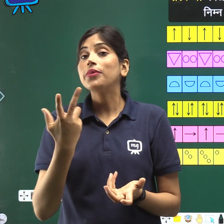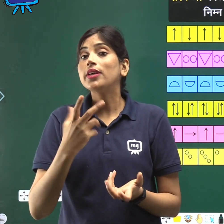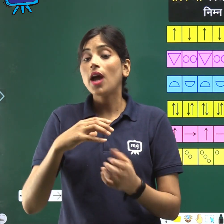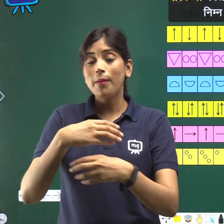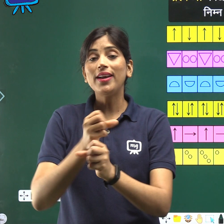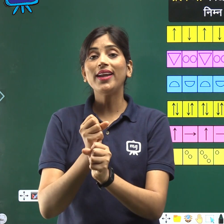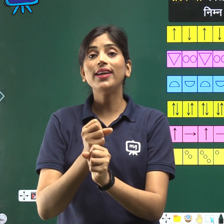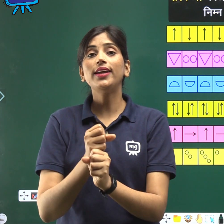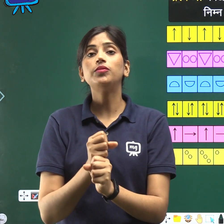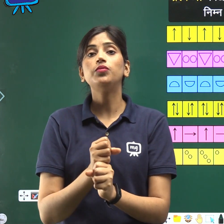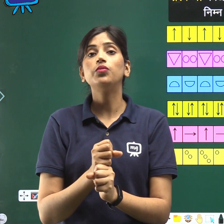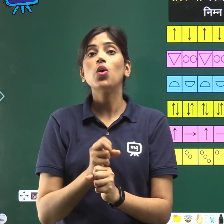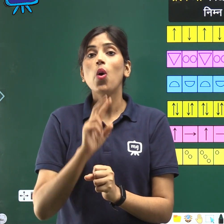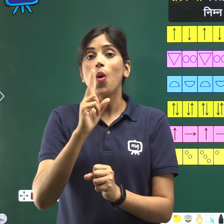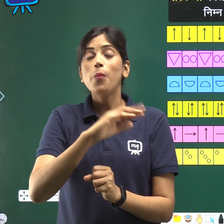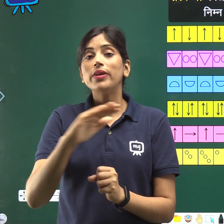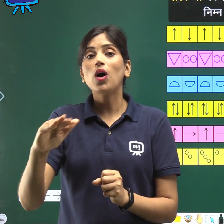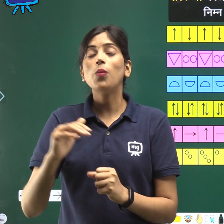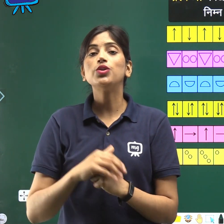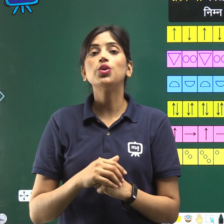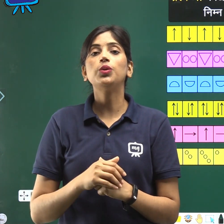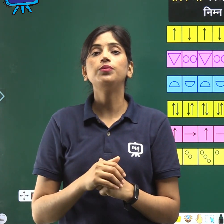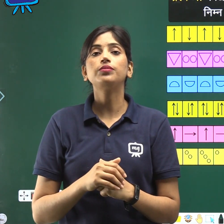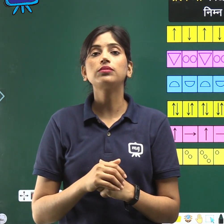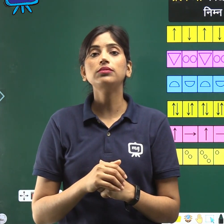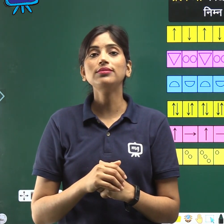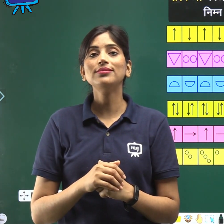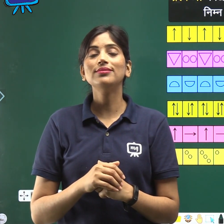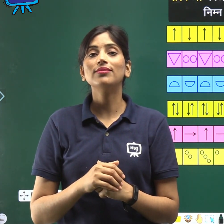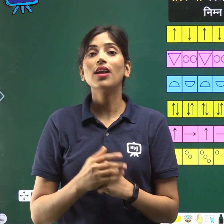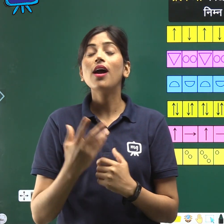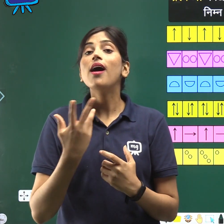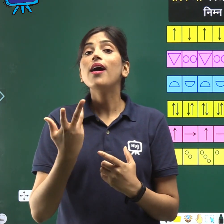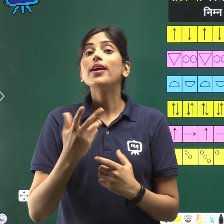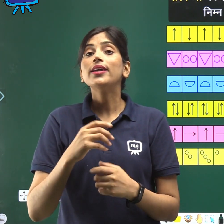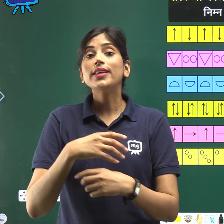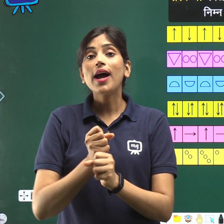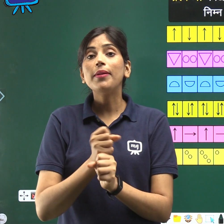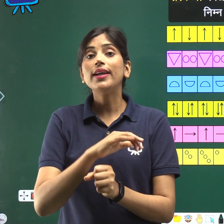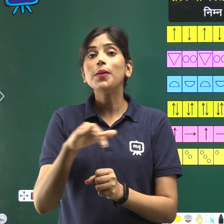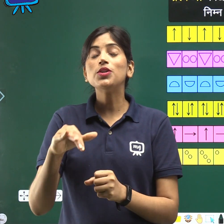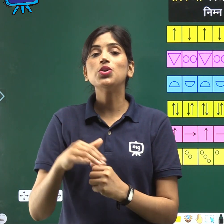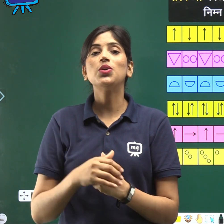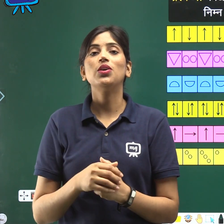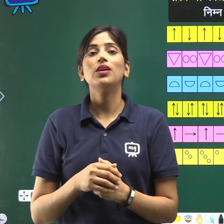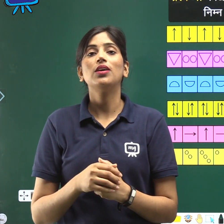बनाएंगे? बताओ बच्चों, क्या बनेगा बच्चों?